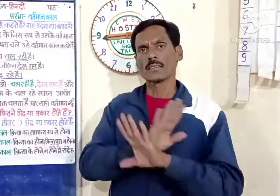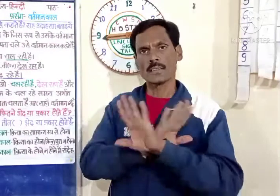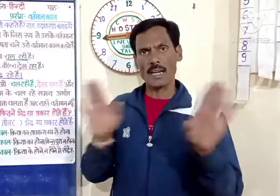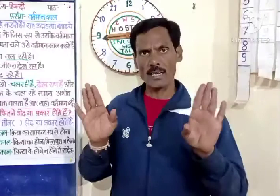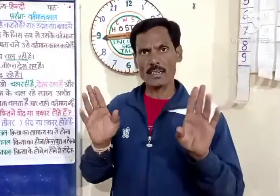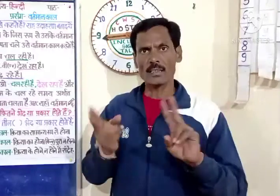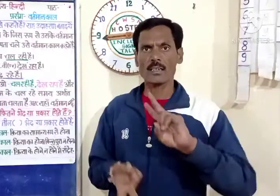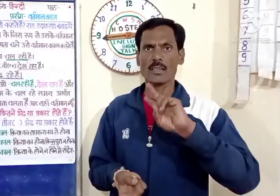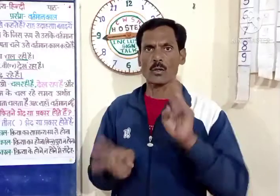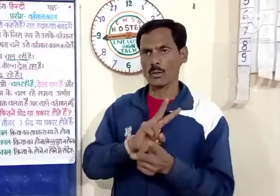ना होना